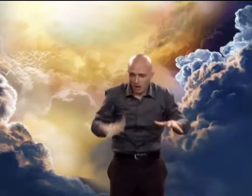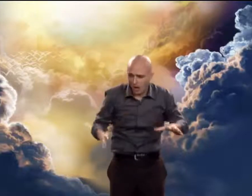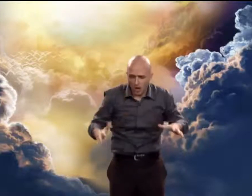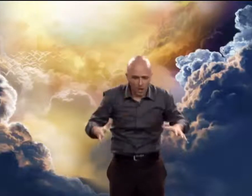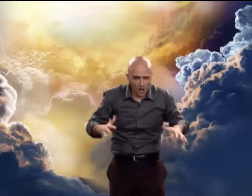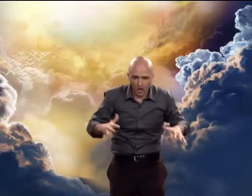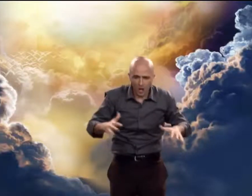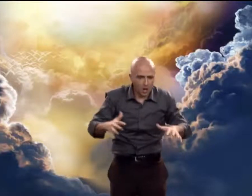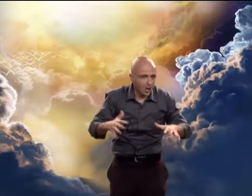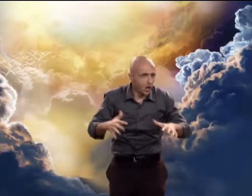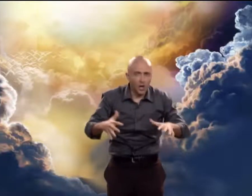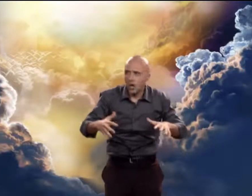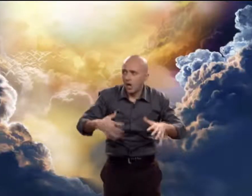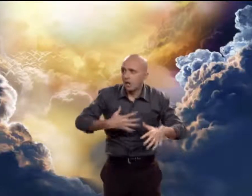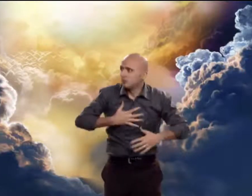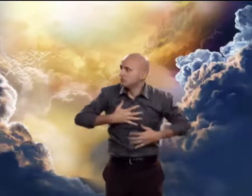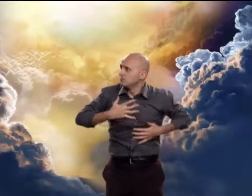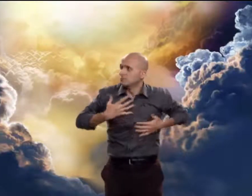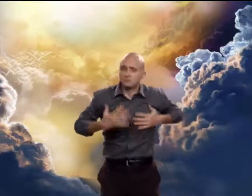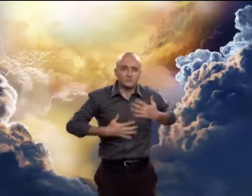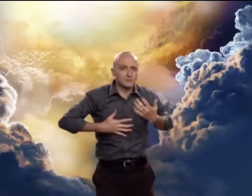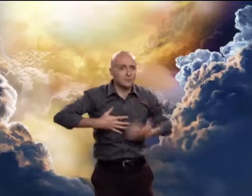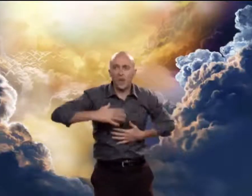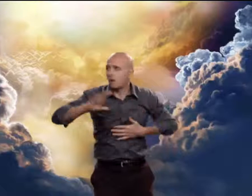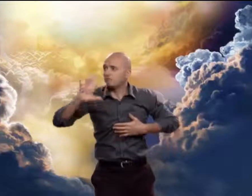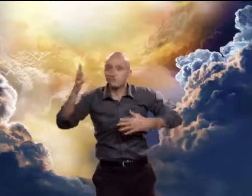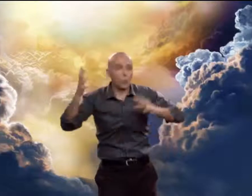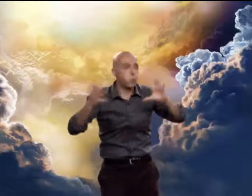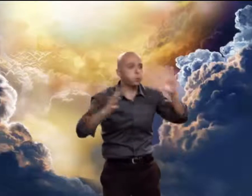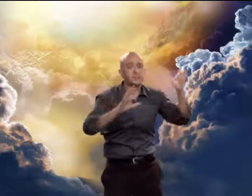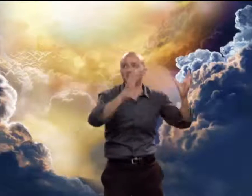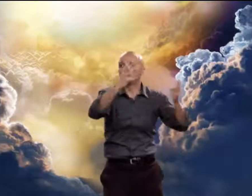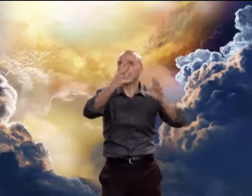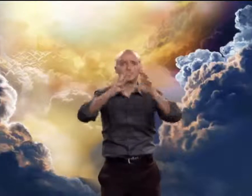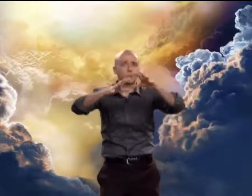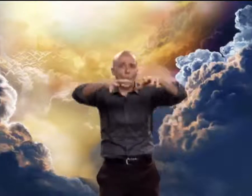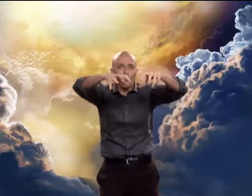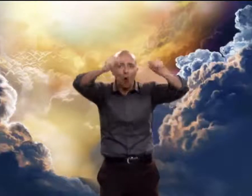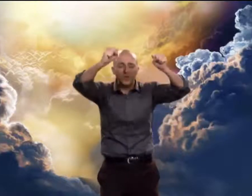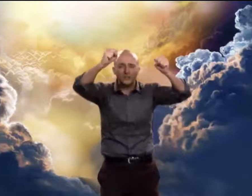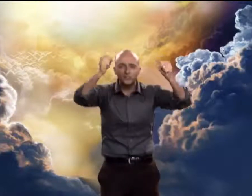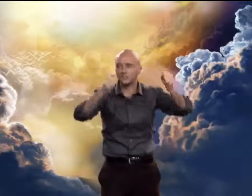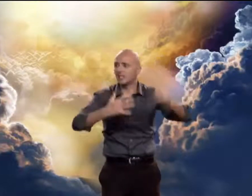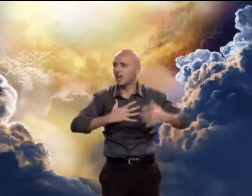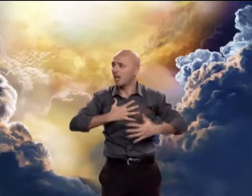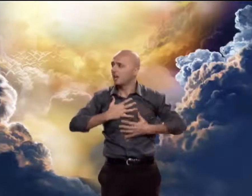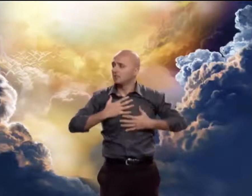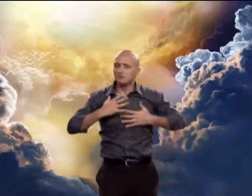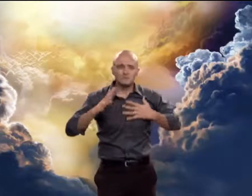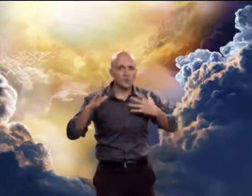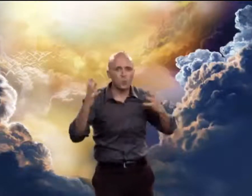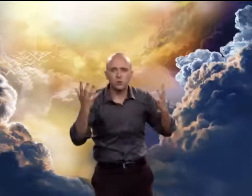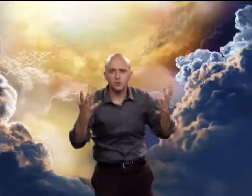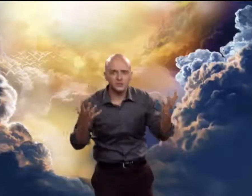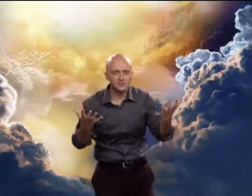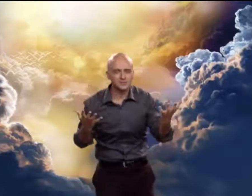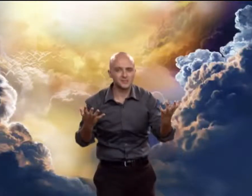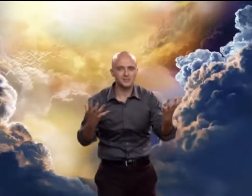dos lugares do país, as trevas foram tão grandes durante o dia que as pessoas não podiam dizer a hora, quer pelo relógio de